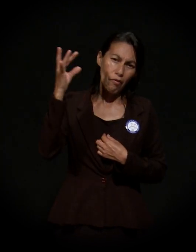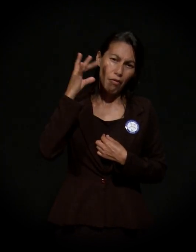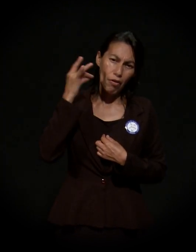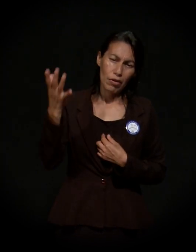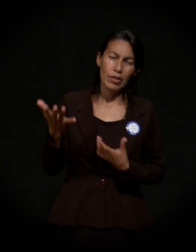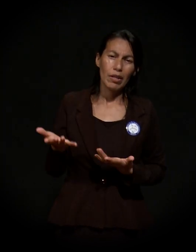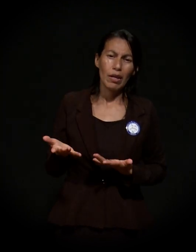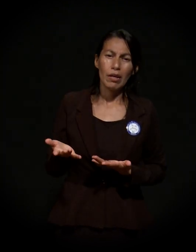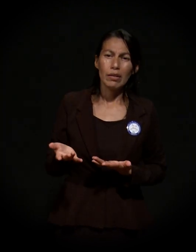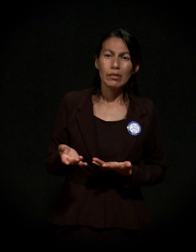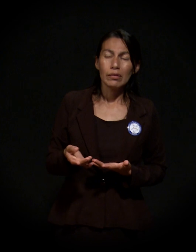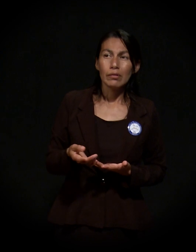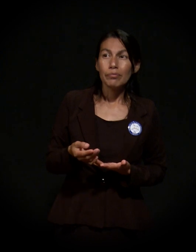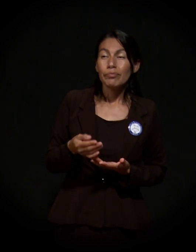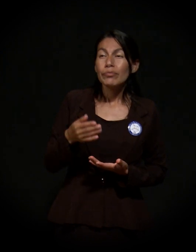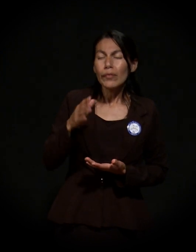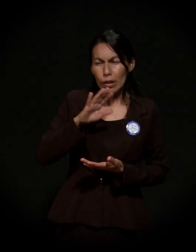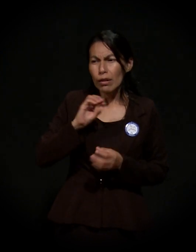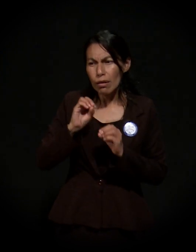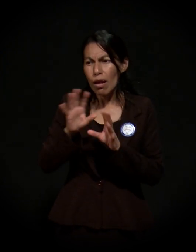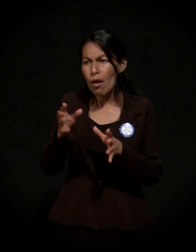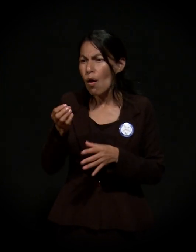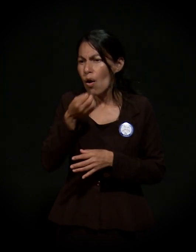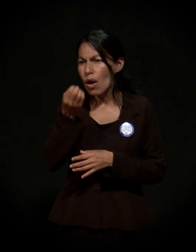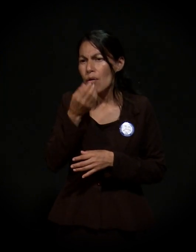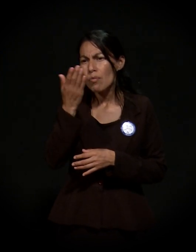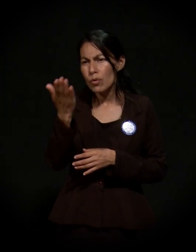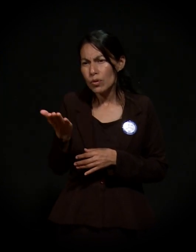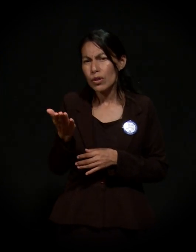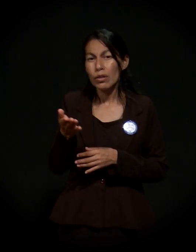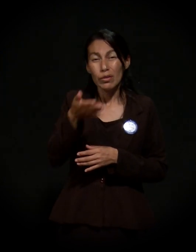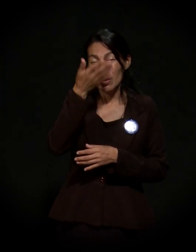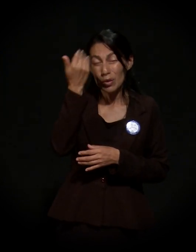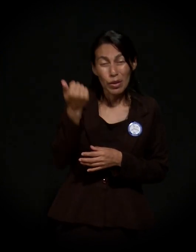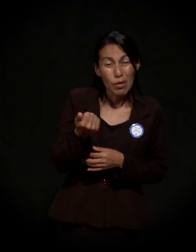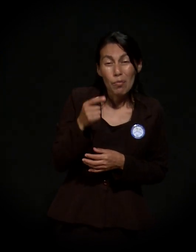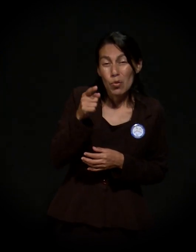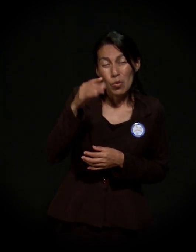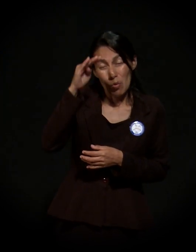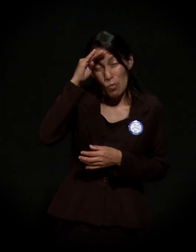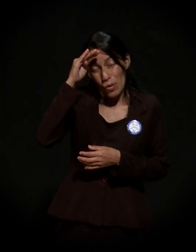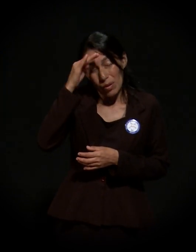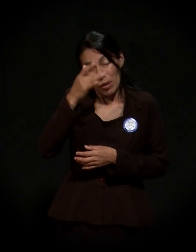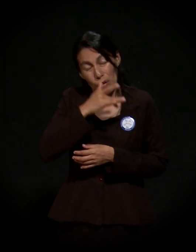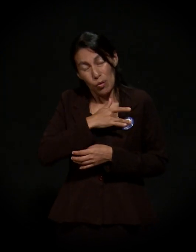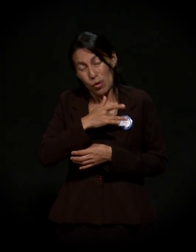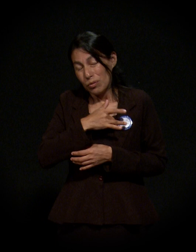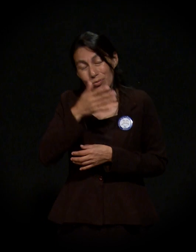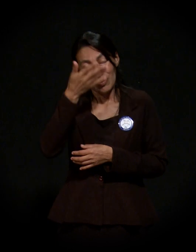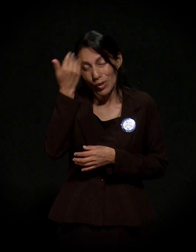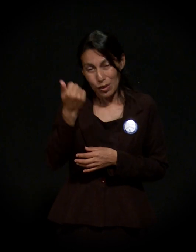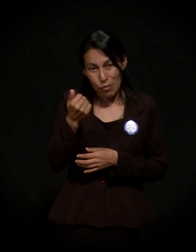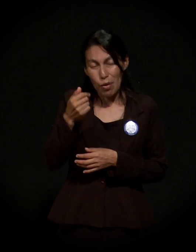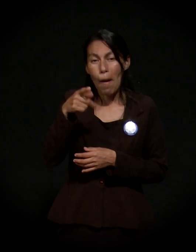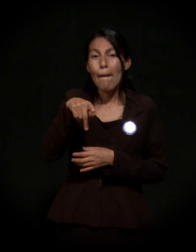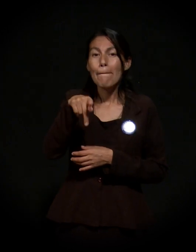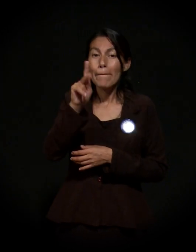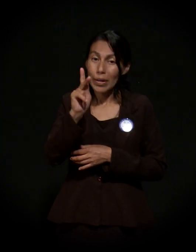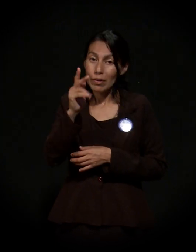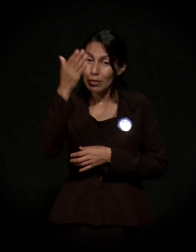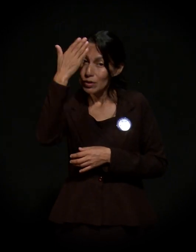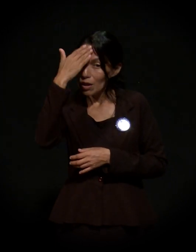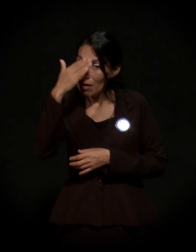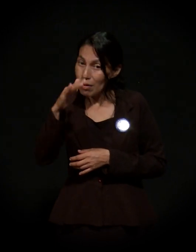ti. No sabemos qué es exactamente lo que está en tu mente y en tu corazón, pero